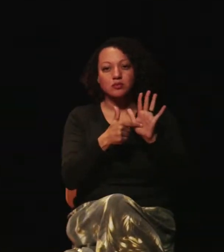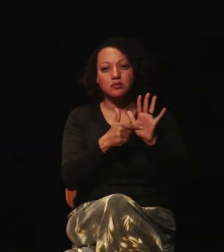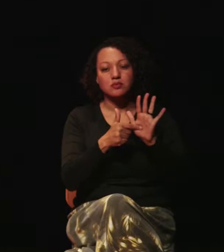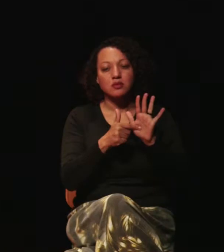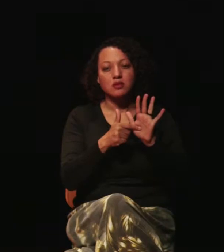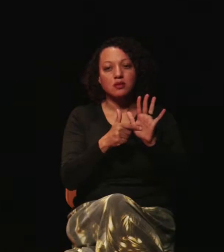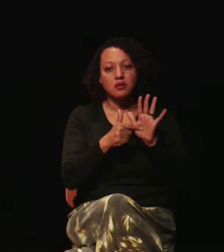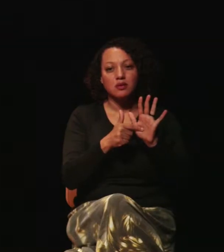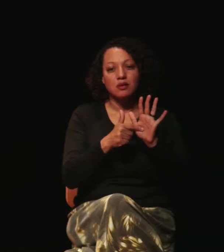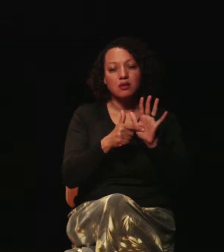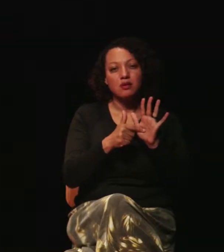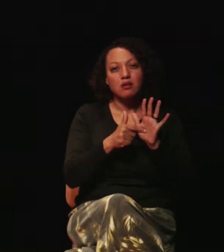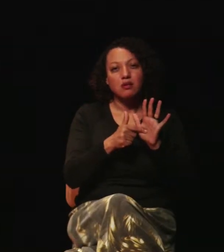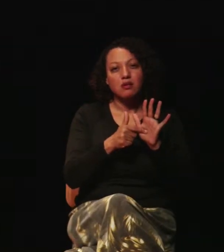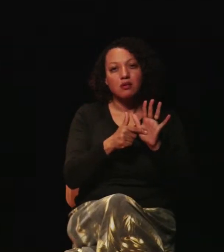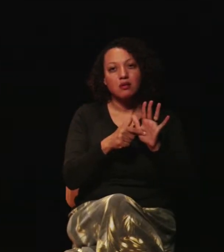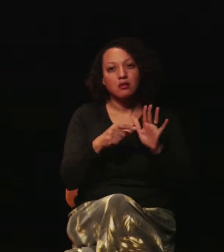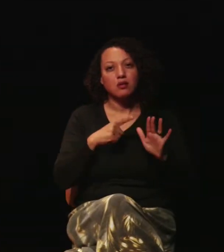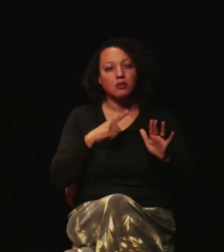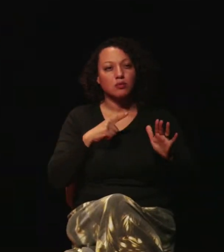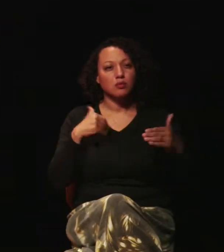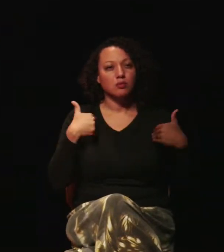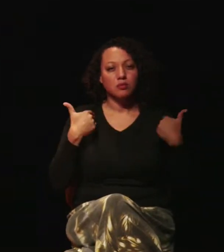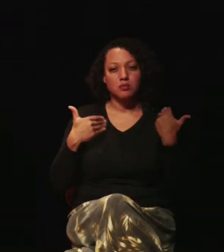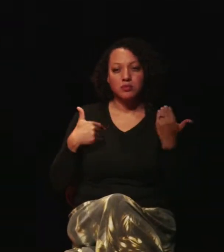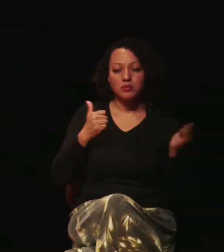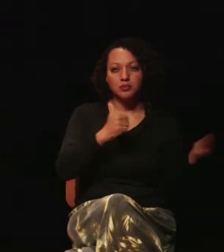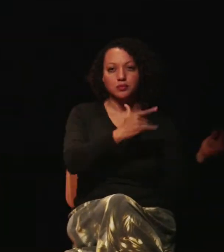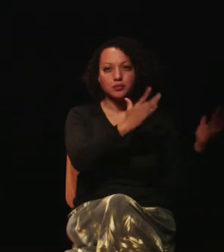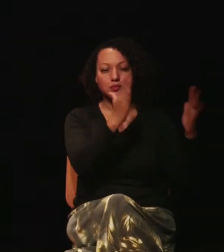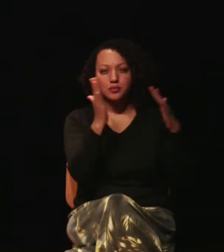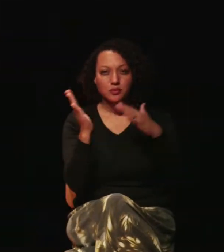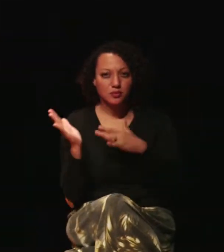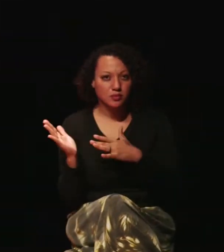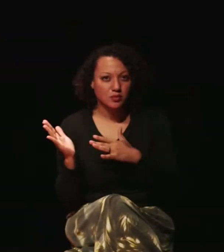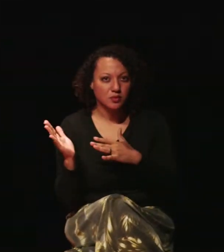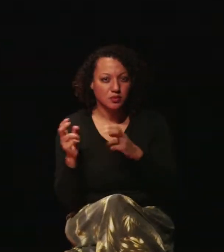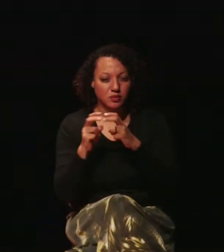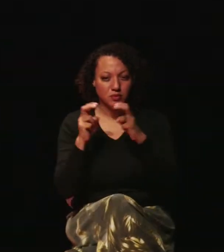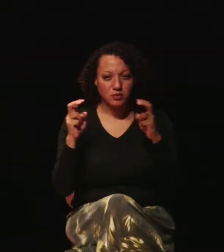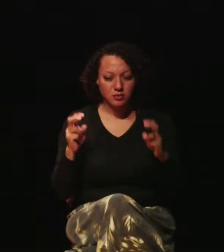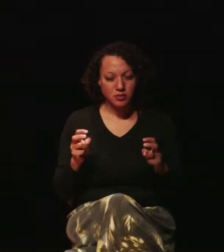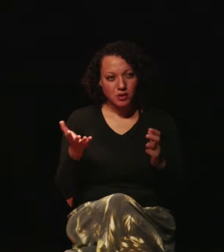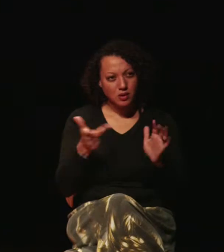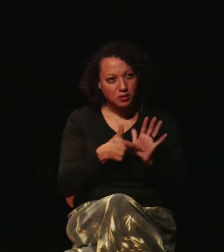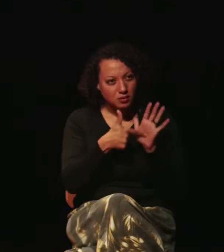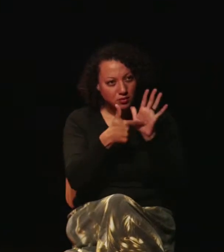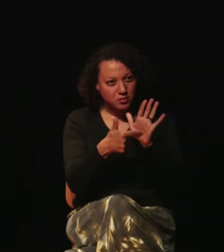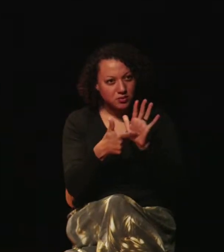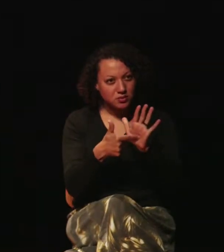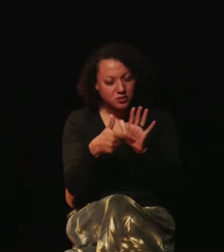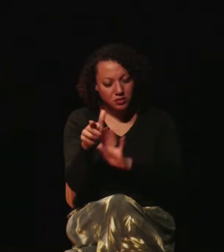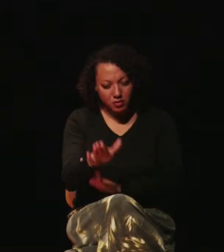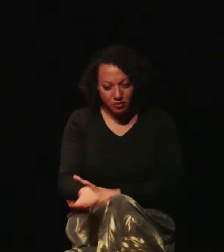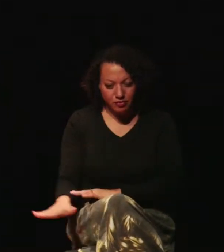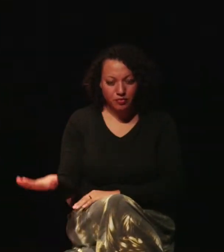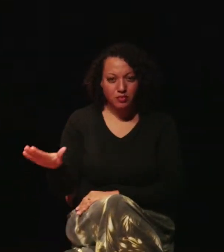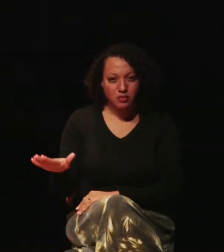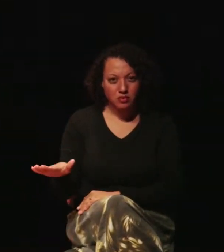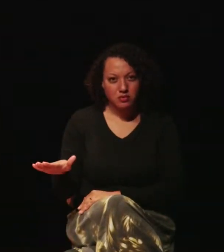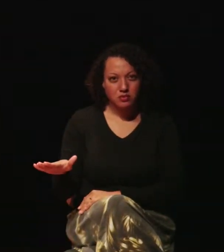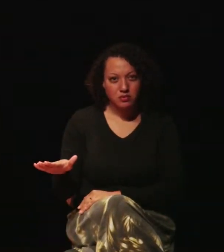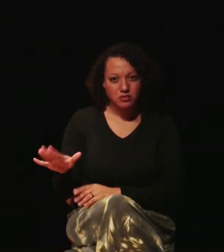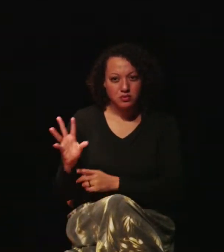poco, attraverso di un passeio, soprattutto per opere do MASPI, la rappresentazione da infanzia